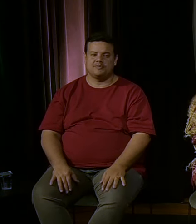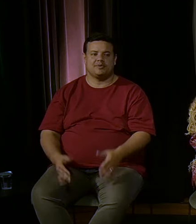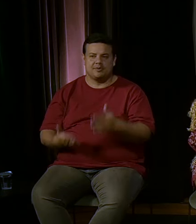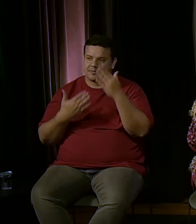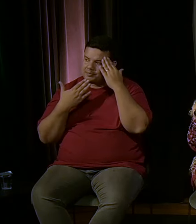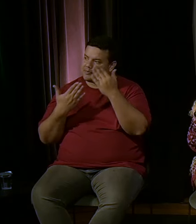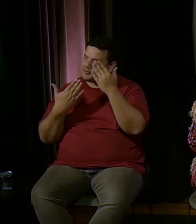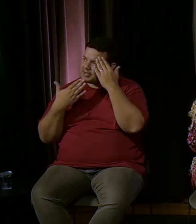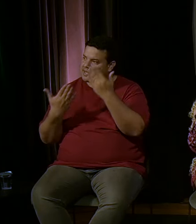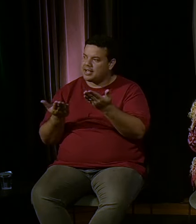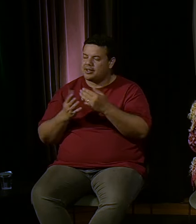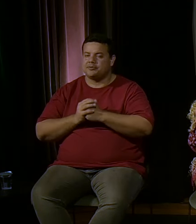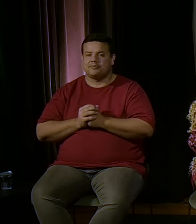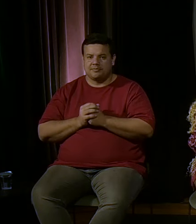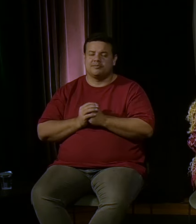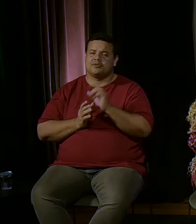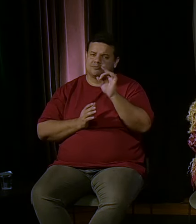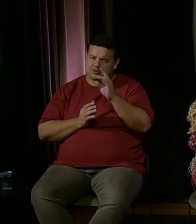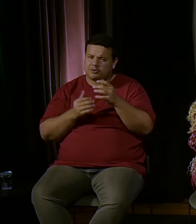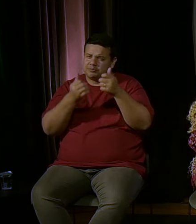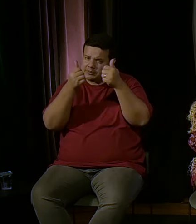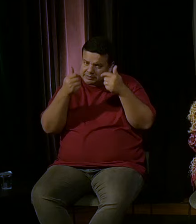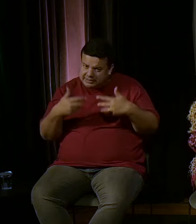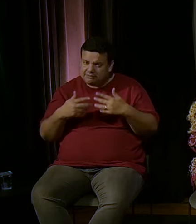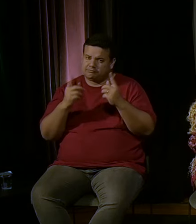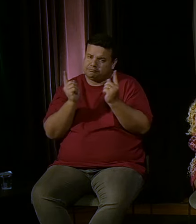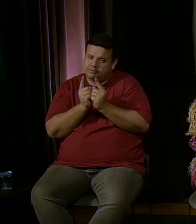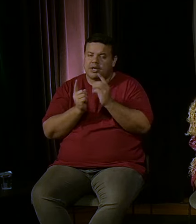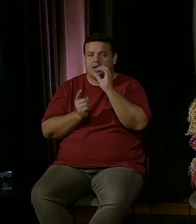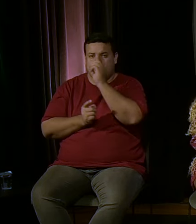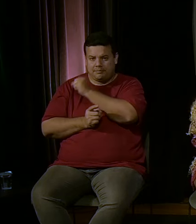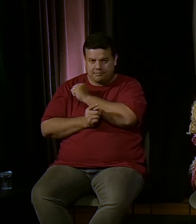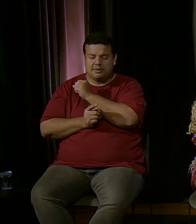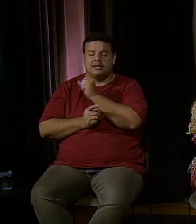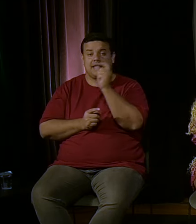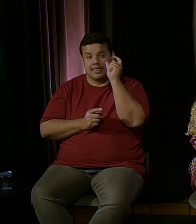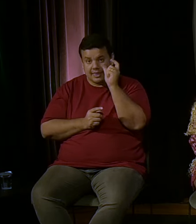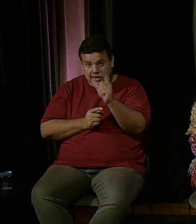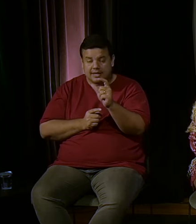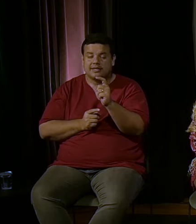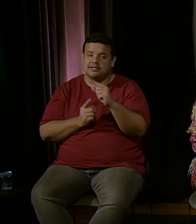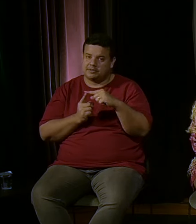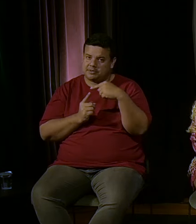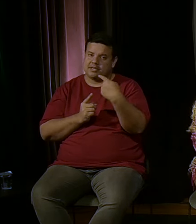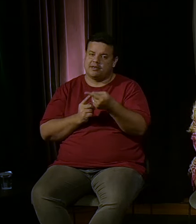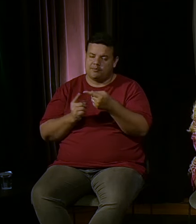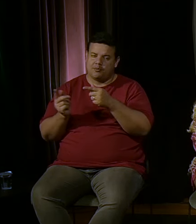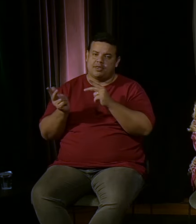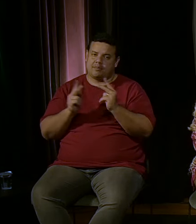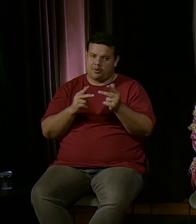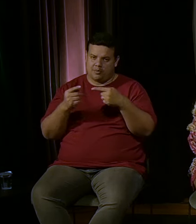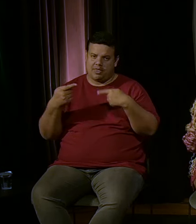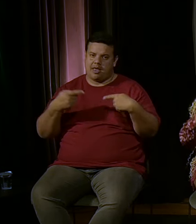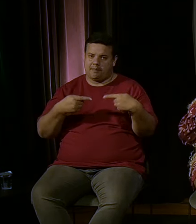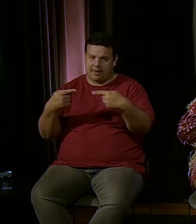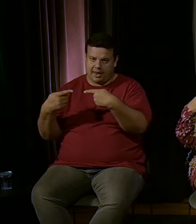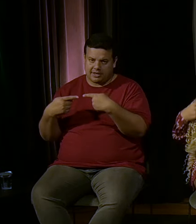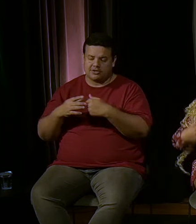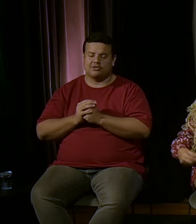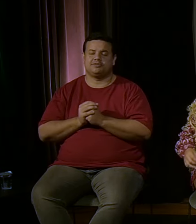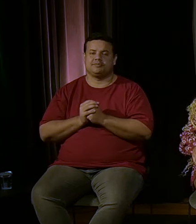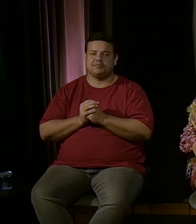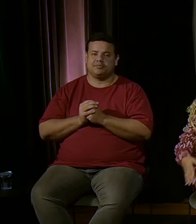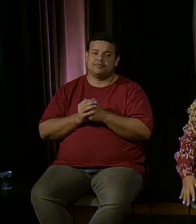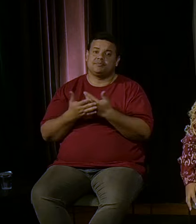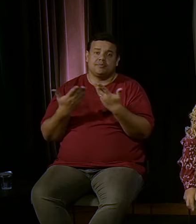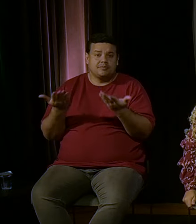Obrigada, gente. Eu vou fazer só uma pequena consideração assim que eu acho interessante para abrir o debate, depois passar para a Karine. É que,